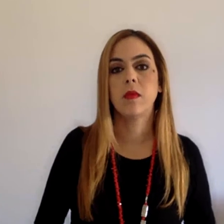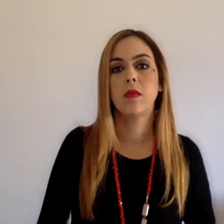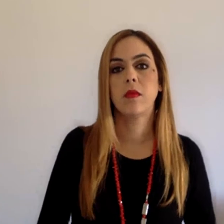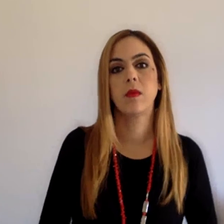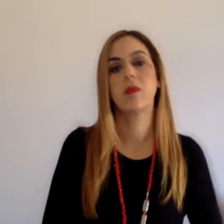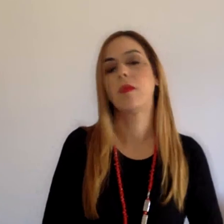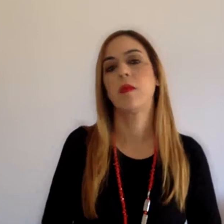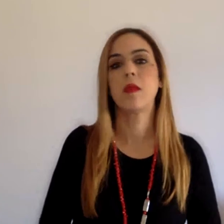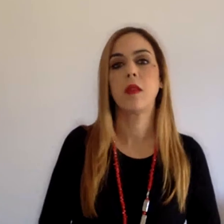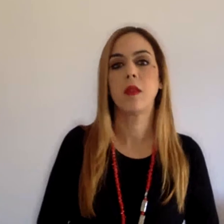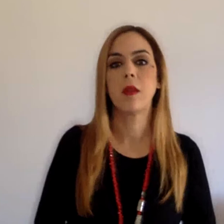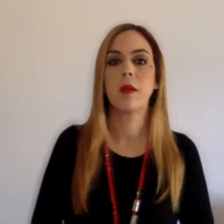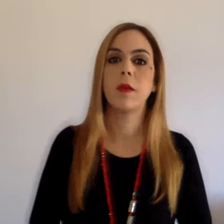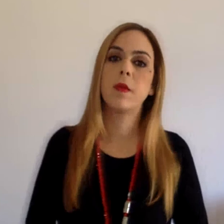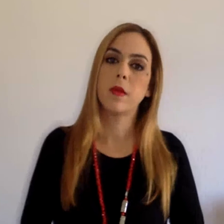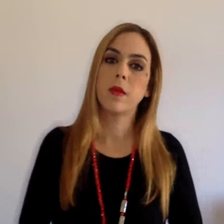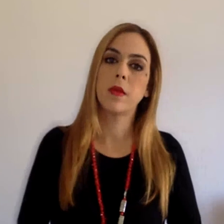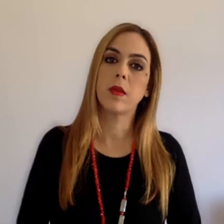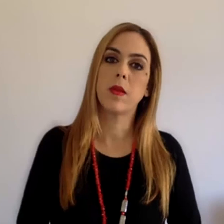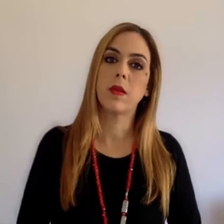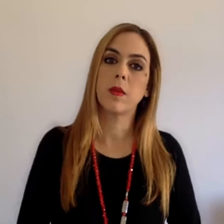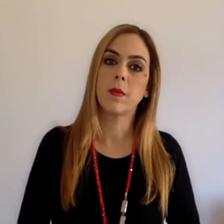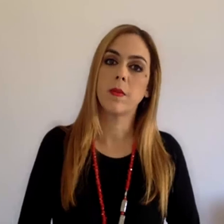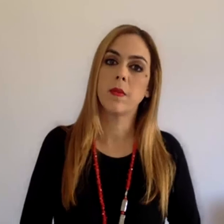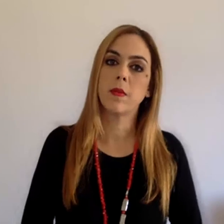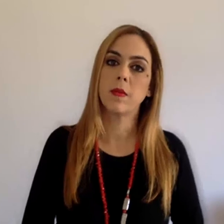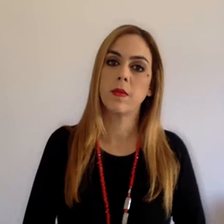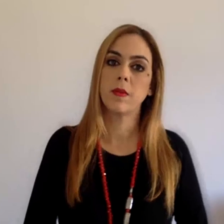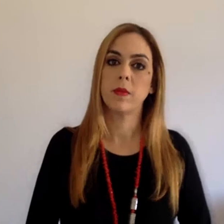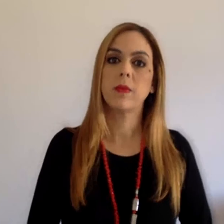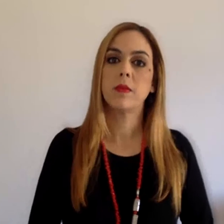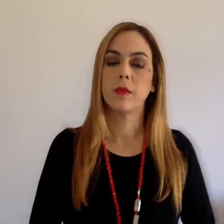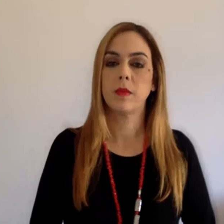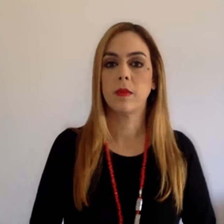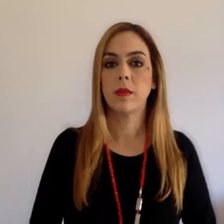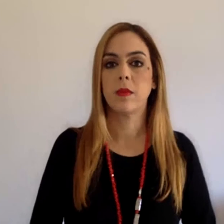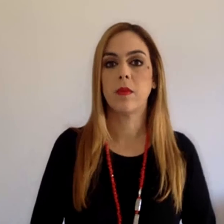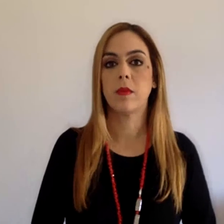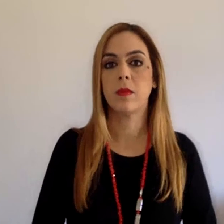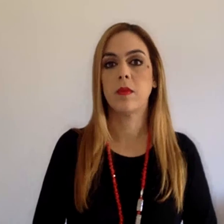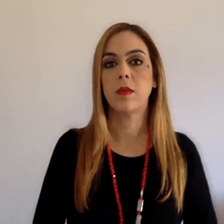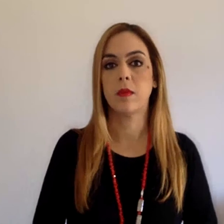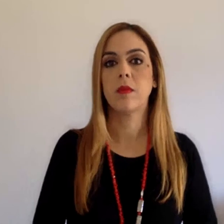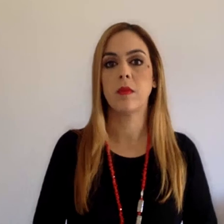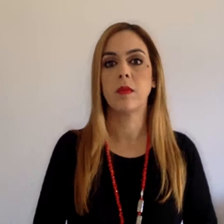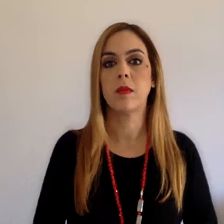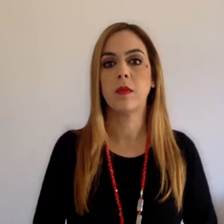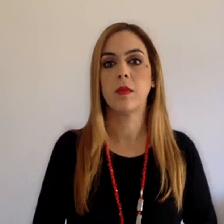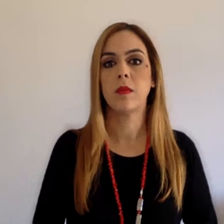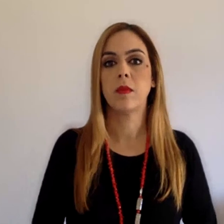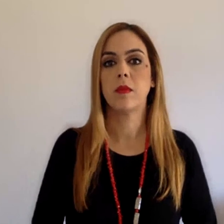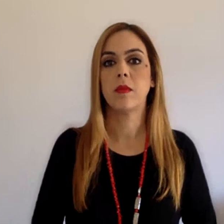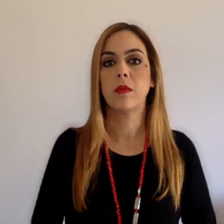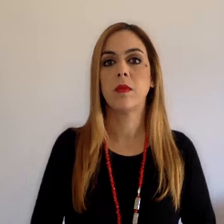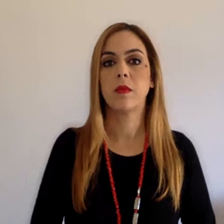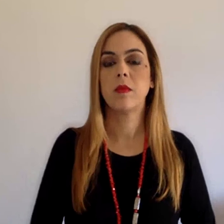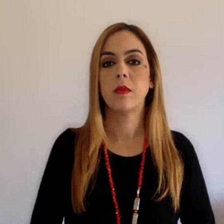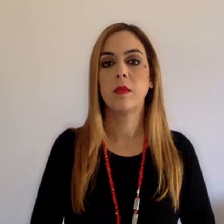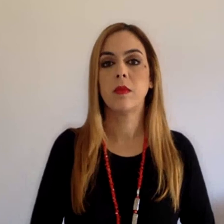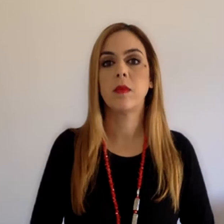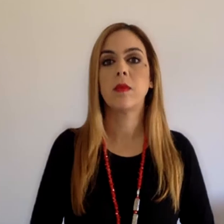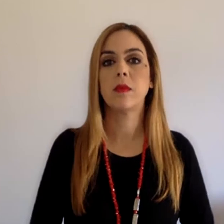que también podamos ser personas que eb alineemos en esas historias y que nos juguemos en esos procesos para que